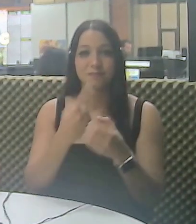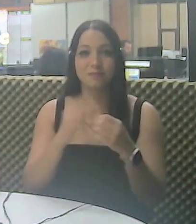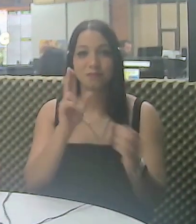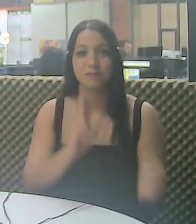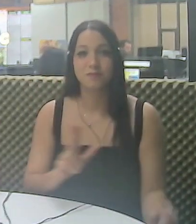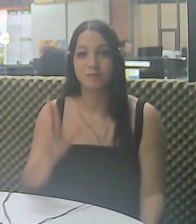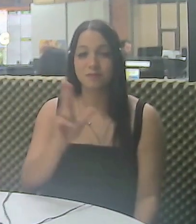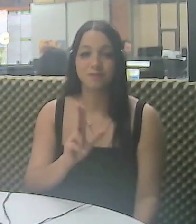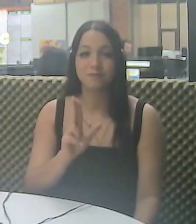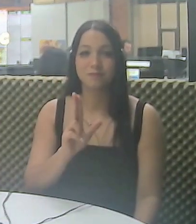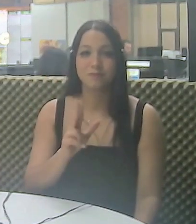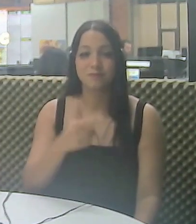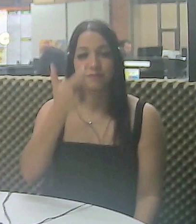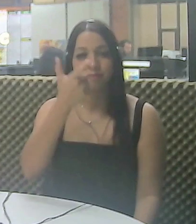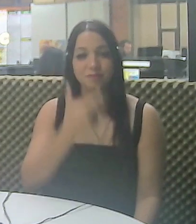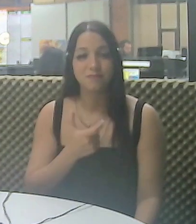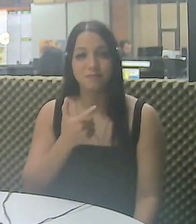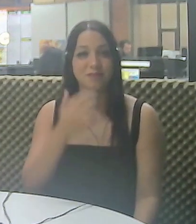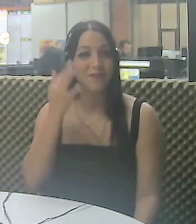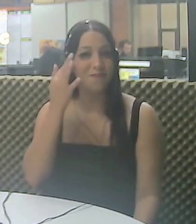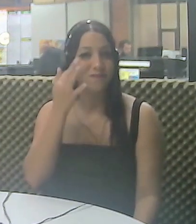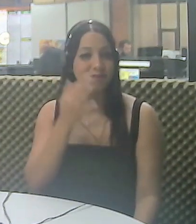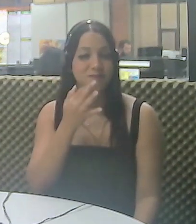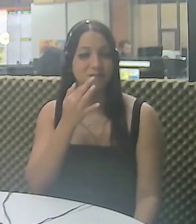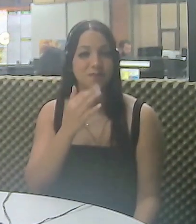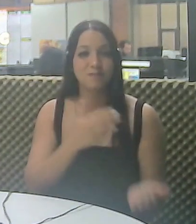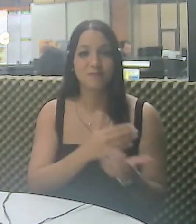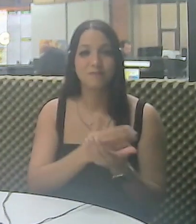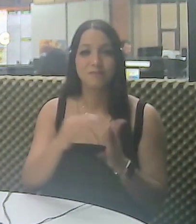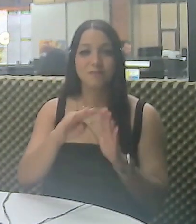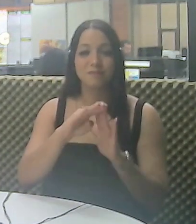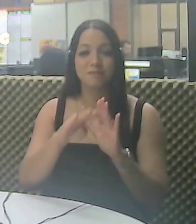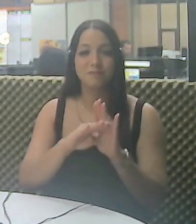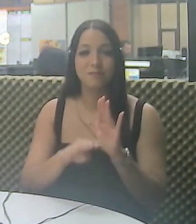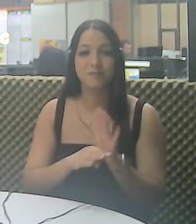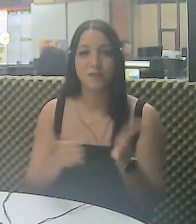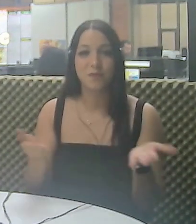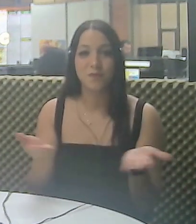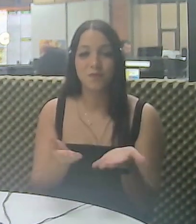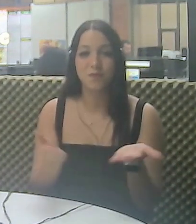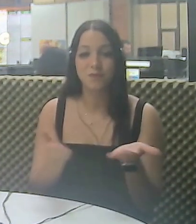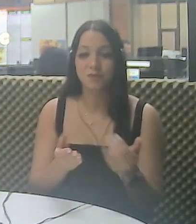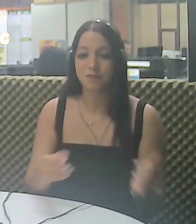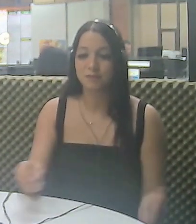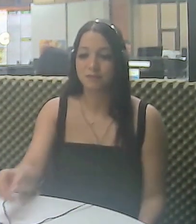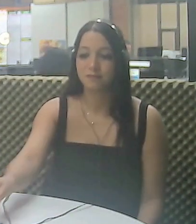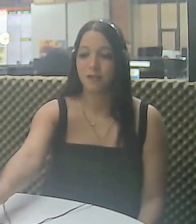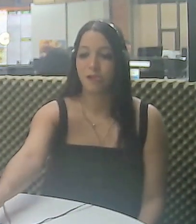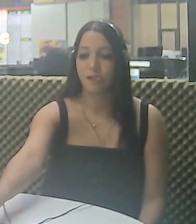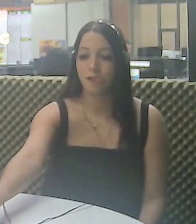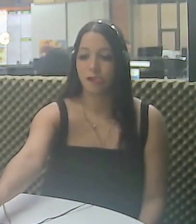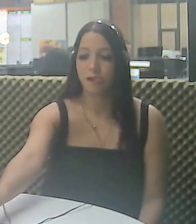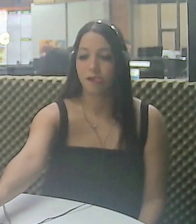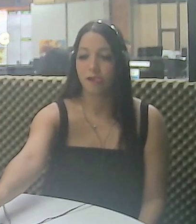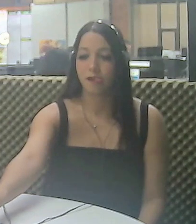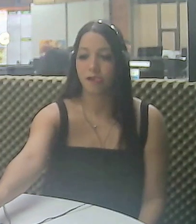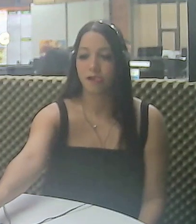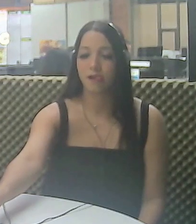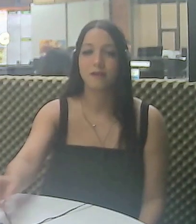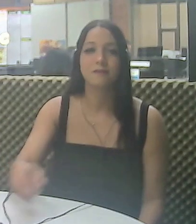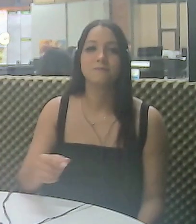fato acontece em Uberlândia. Eu sou o Fernando Cassi. Começamos com os destaques da edição de hoje.